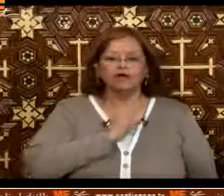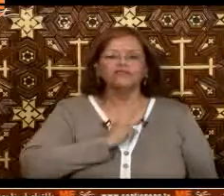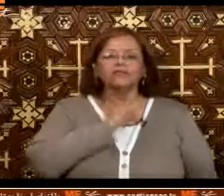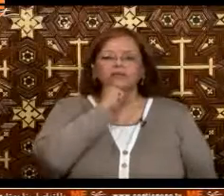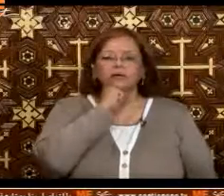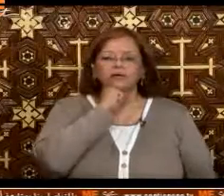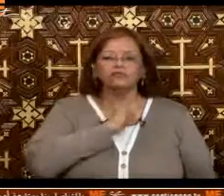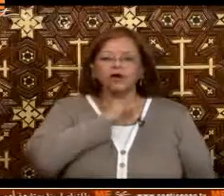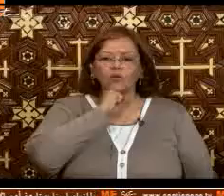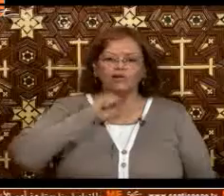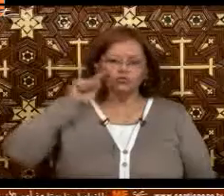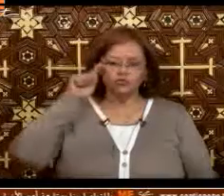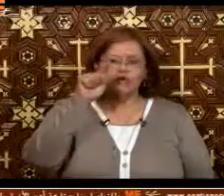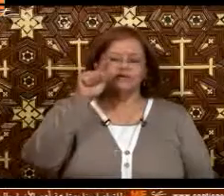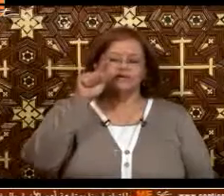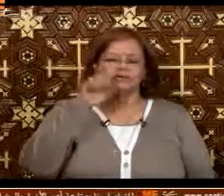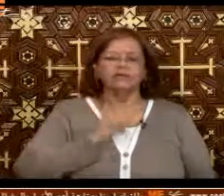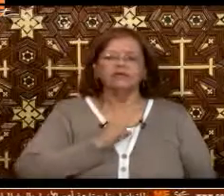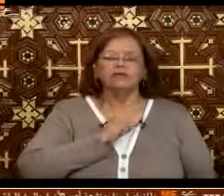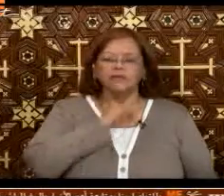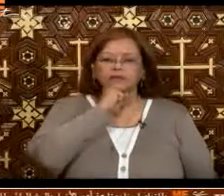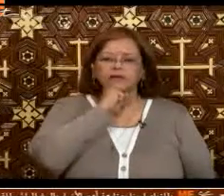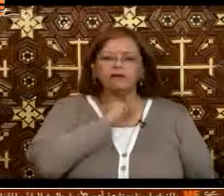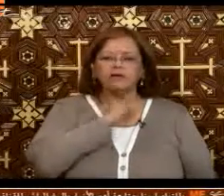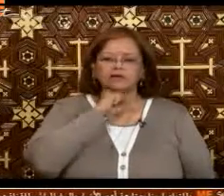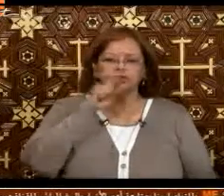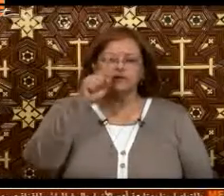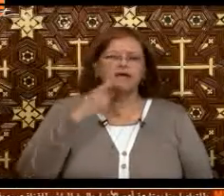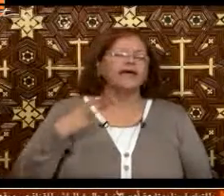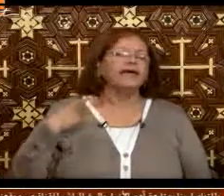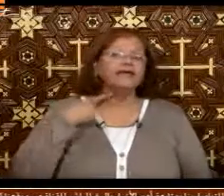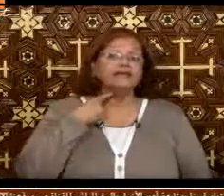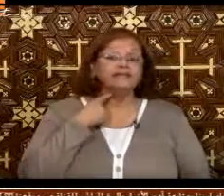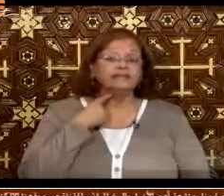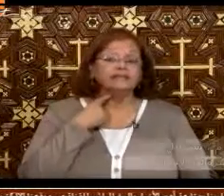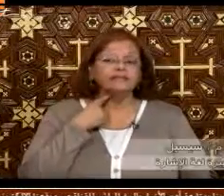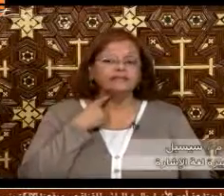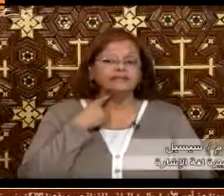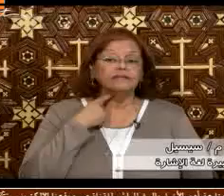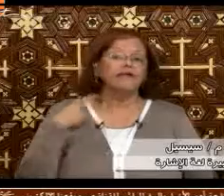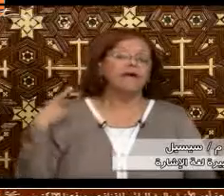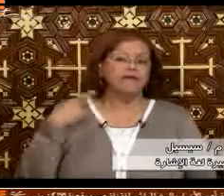حرف الط ط وعليه نقطة هيبقى ظ يبقى ط ظ. عين